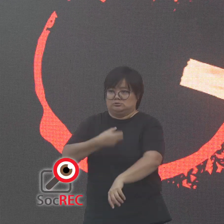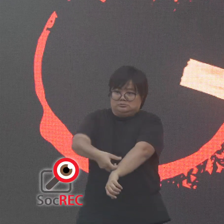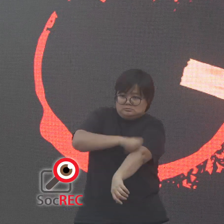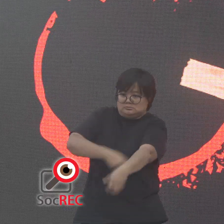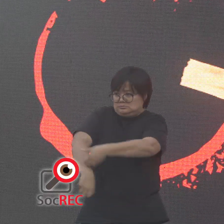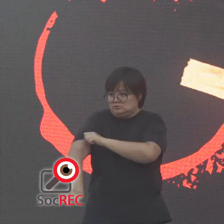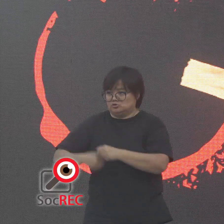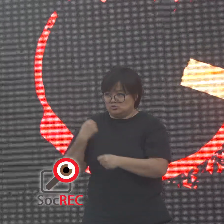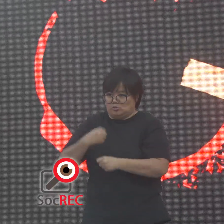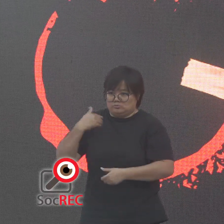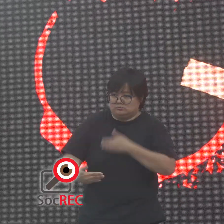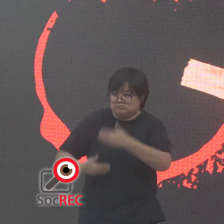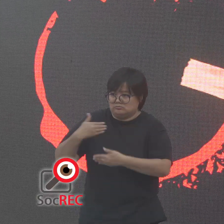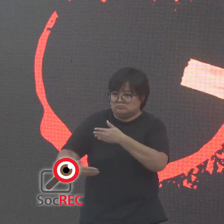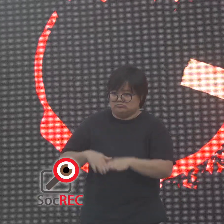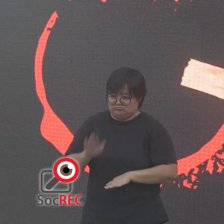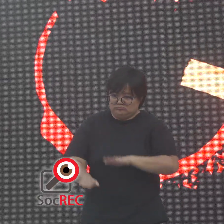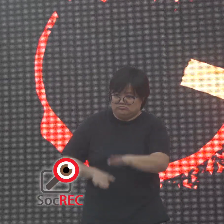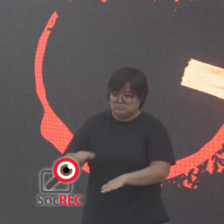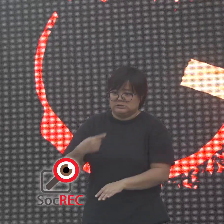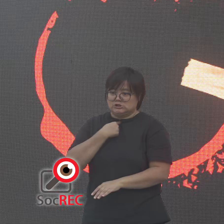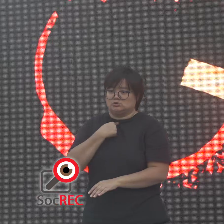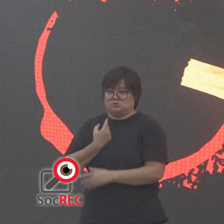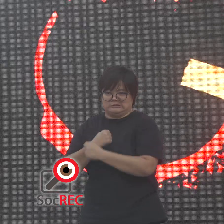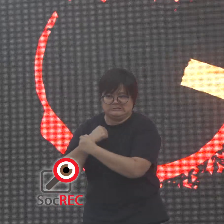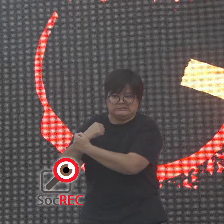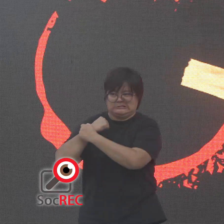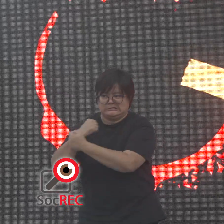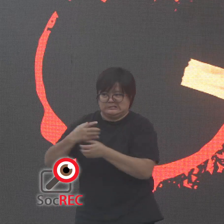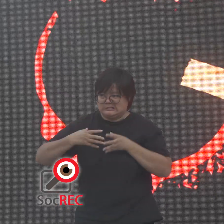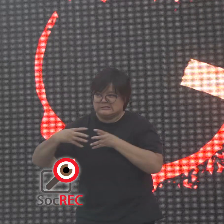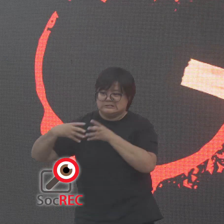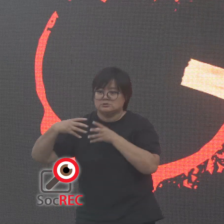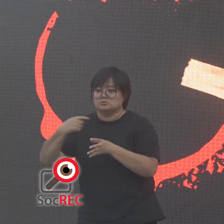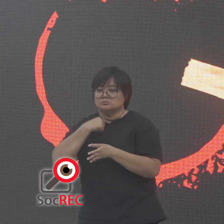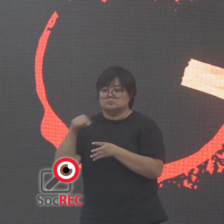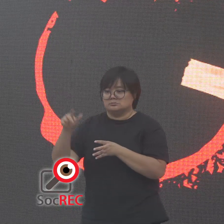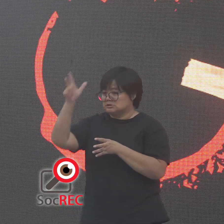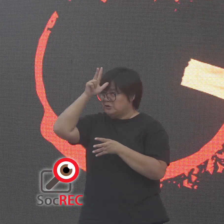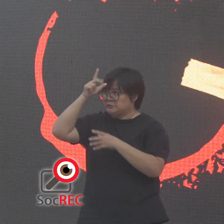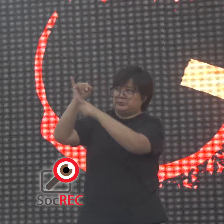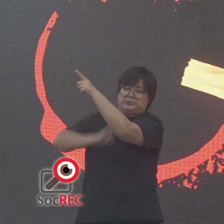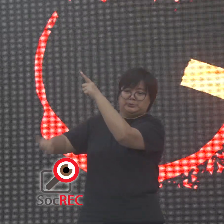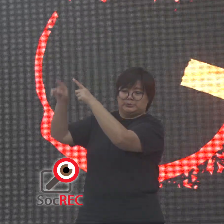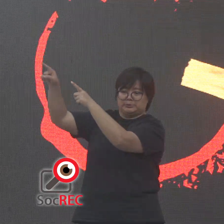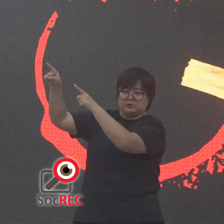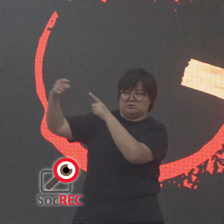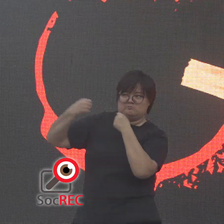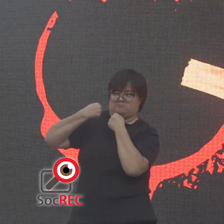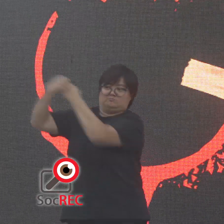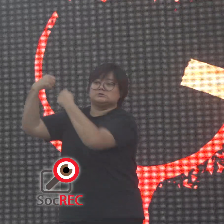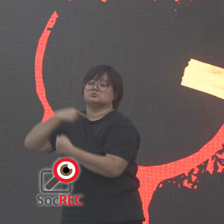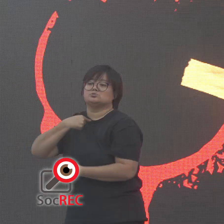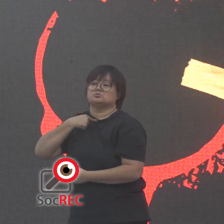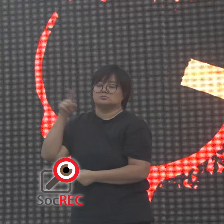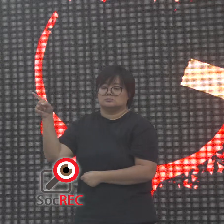敗這個邪惡的政權，我們才能夠真正去贏回香港。成功可能是